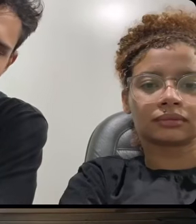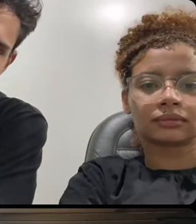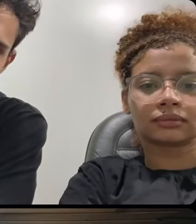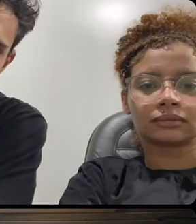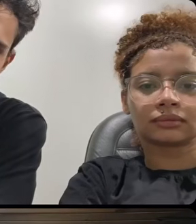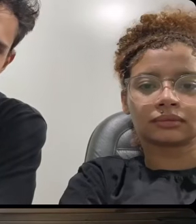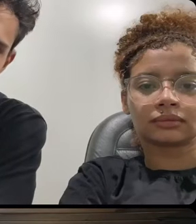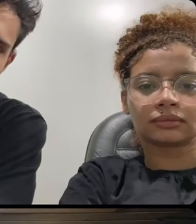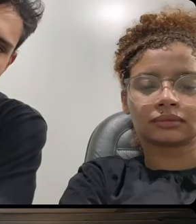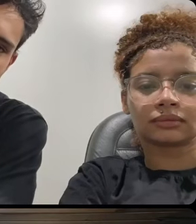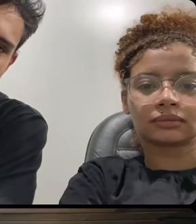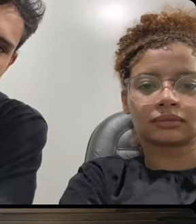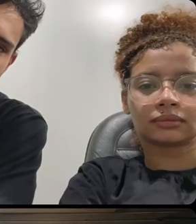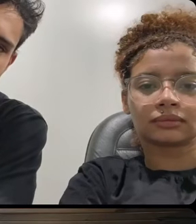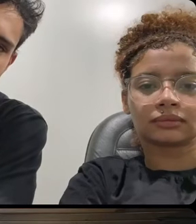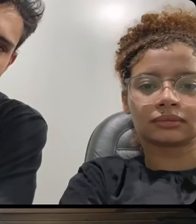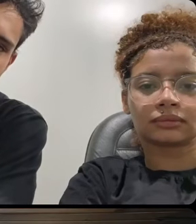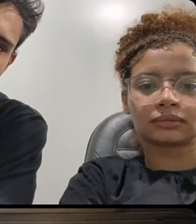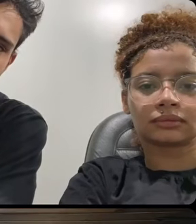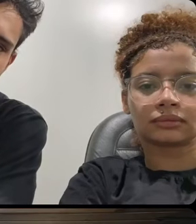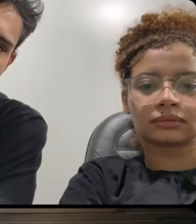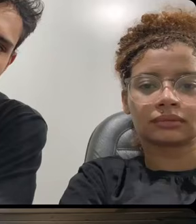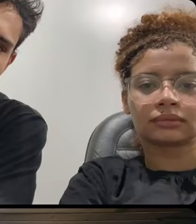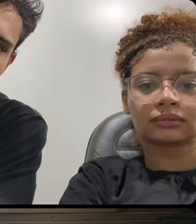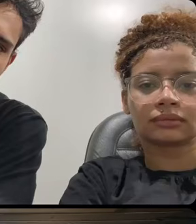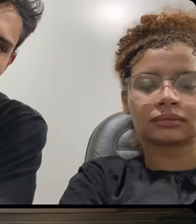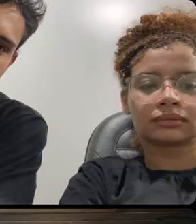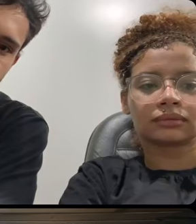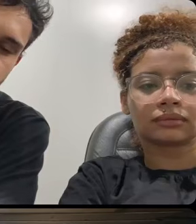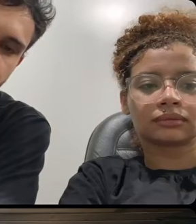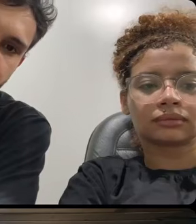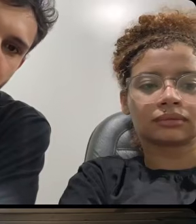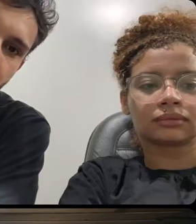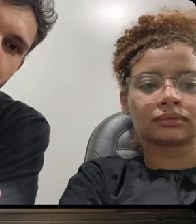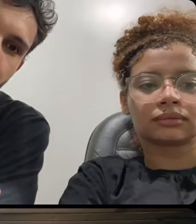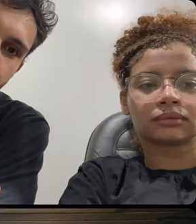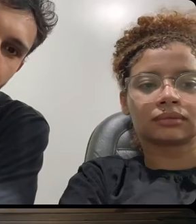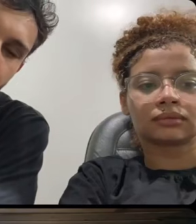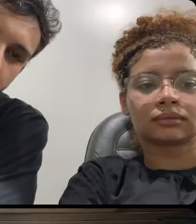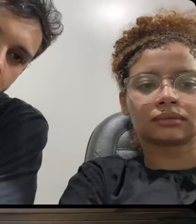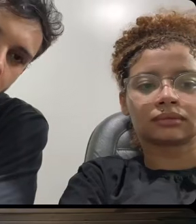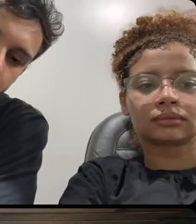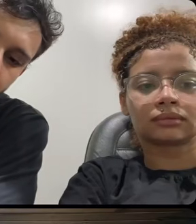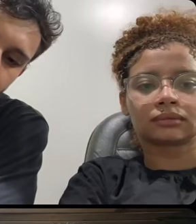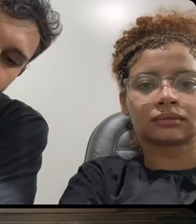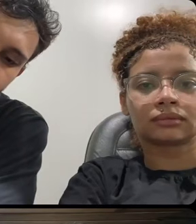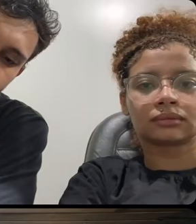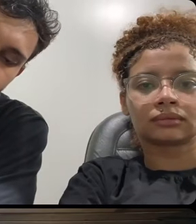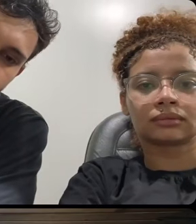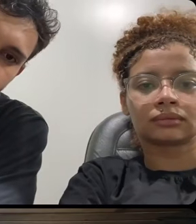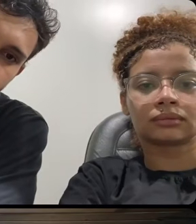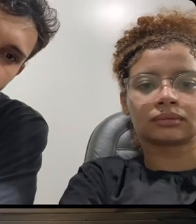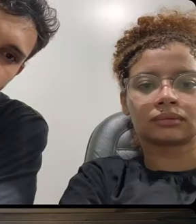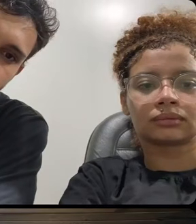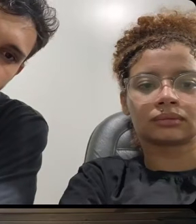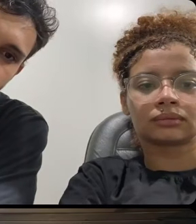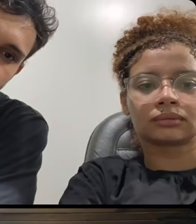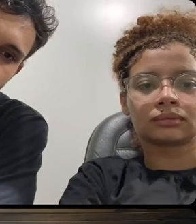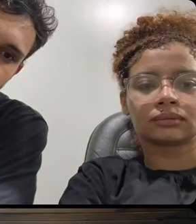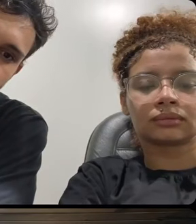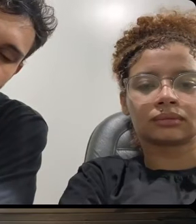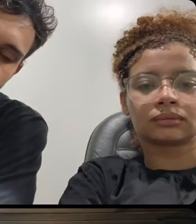eles? Então é tranquilo, é um bate-papo e nós vamos conversando durante a live. Para começar, gostaria que eles